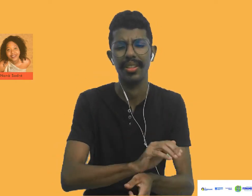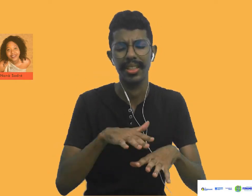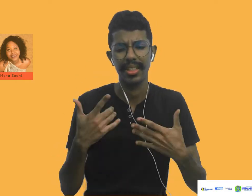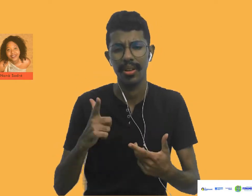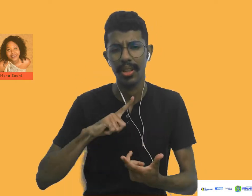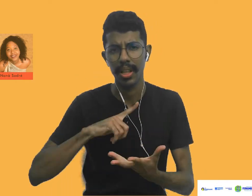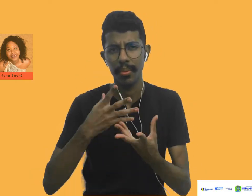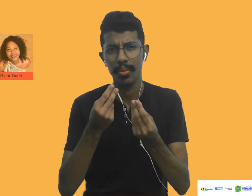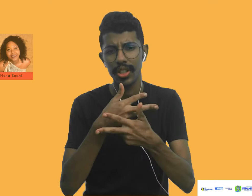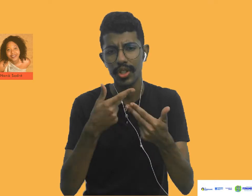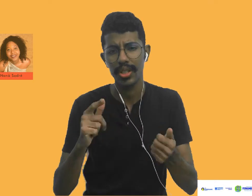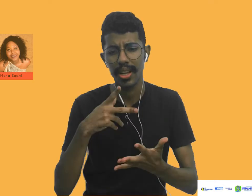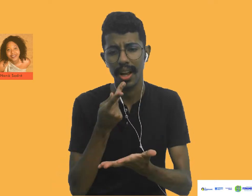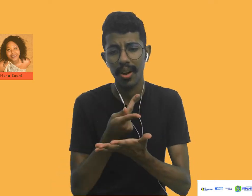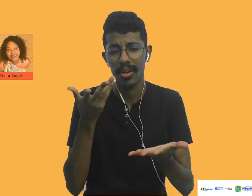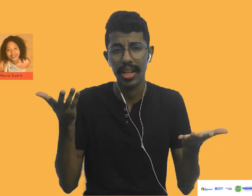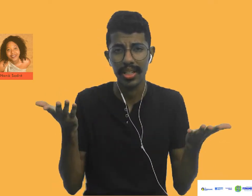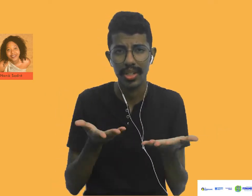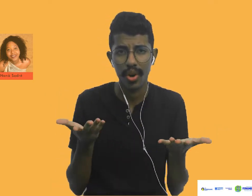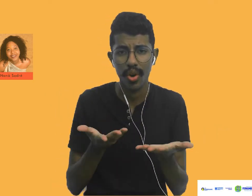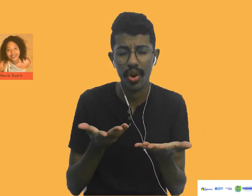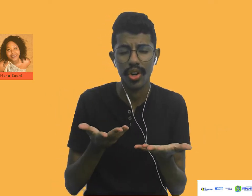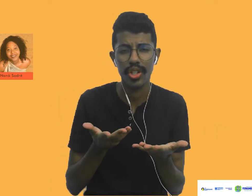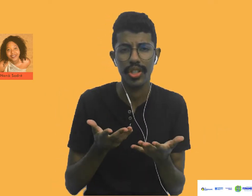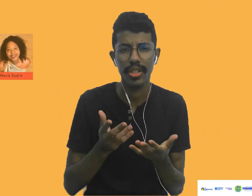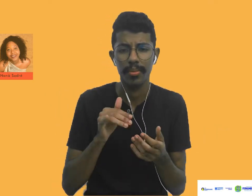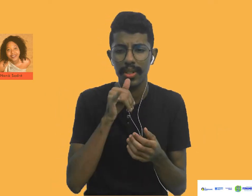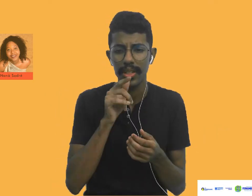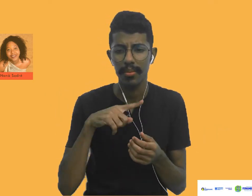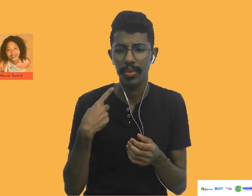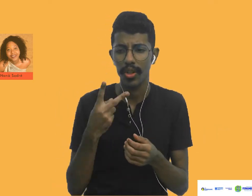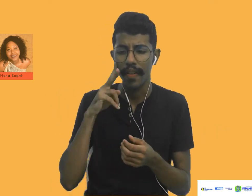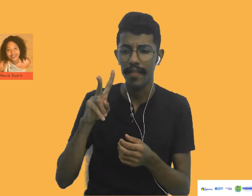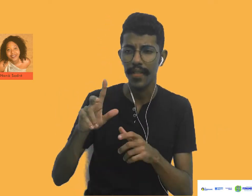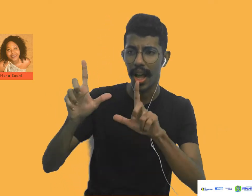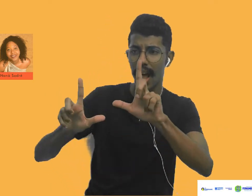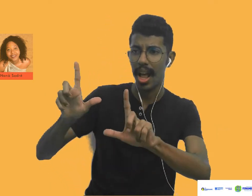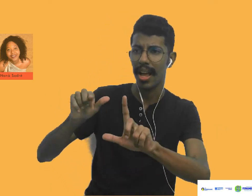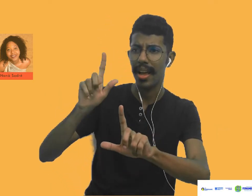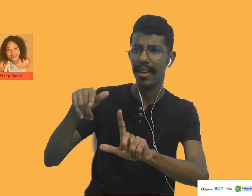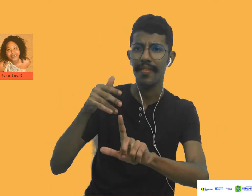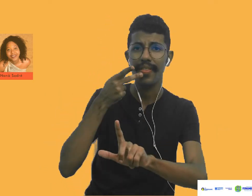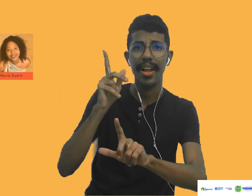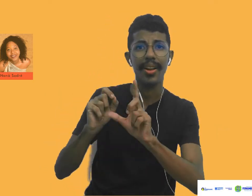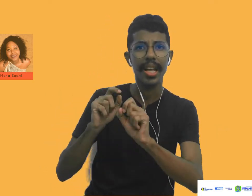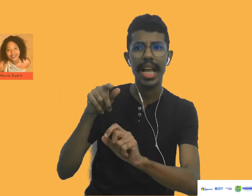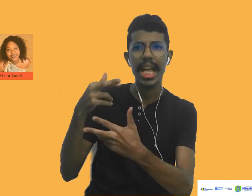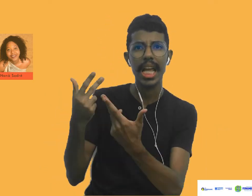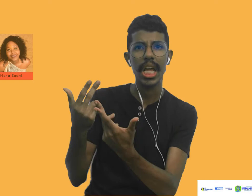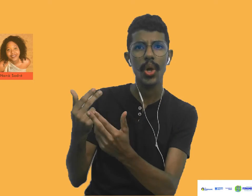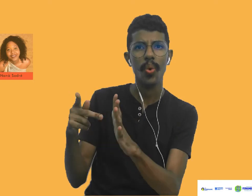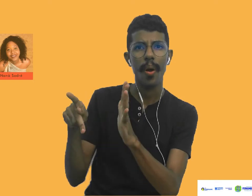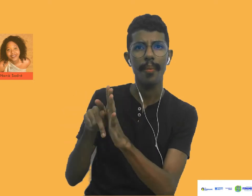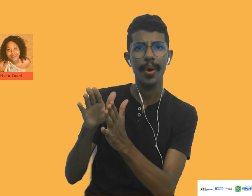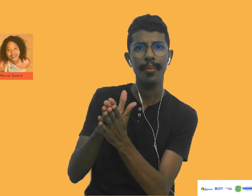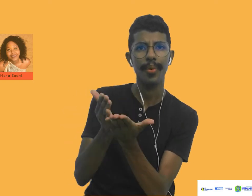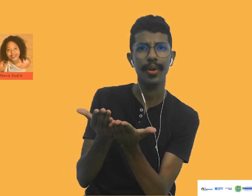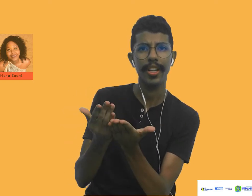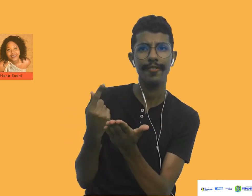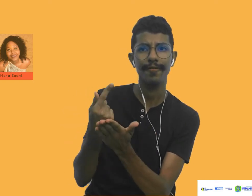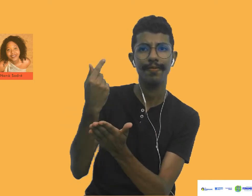tem muitas coisas que acontecem hoje em dia. Eu, Samuel e Andrinei, quando a gente vê algumas reportagens, olha, isso é igualzinho, ó, como é retratado no